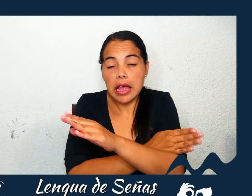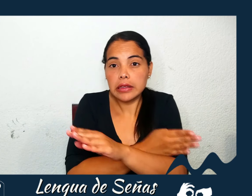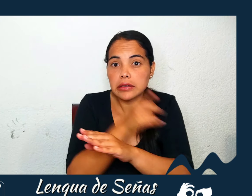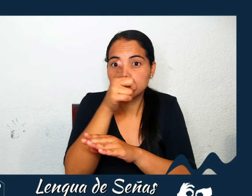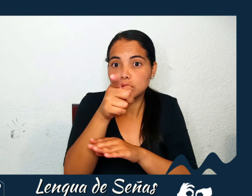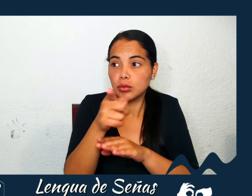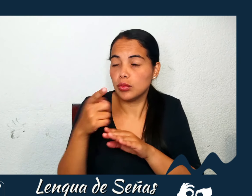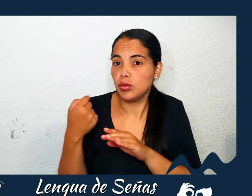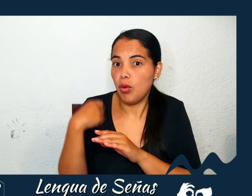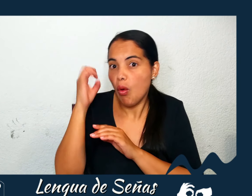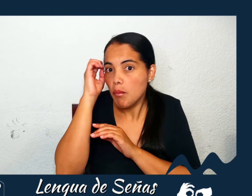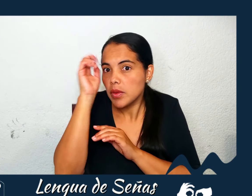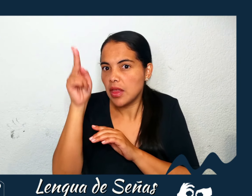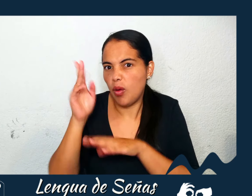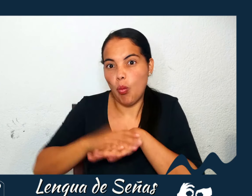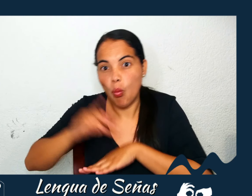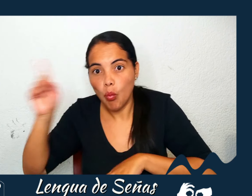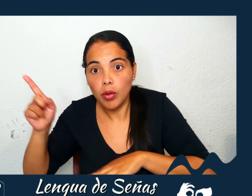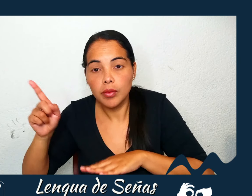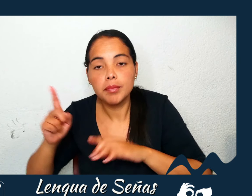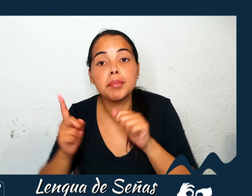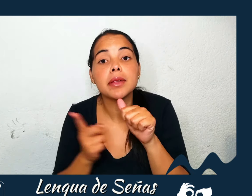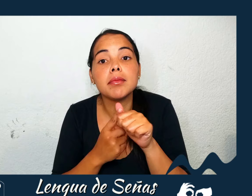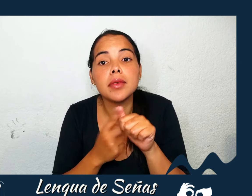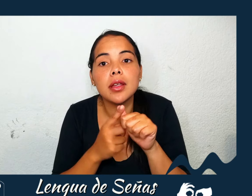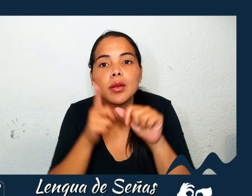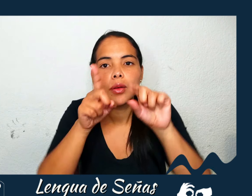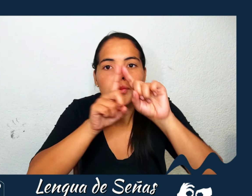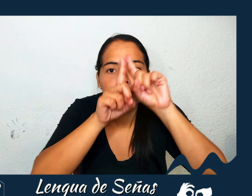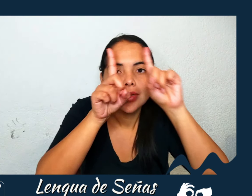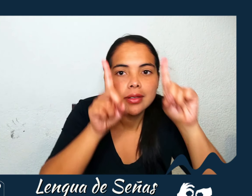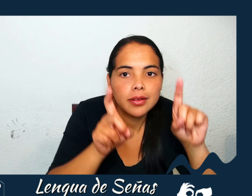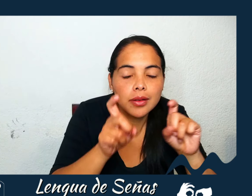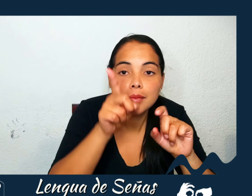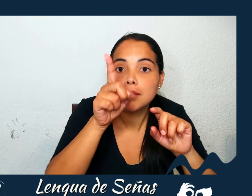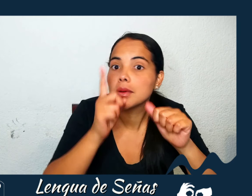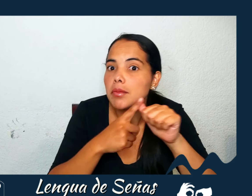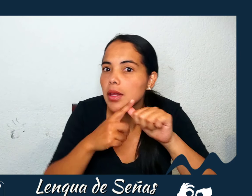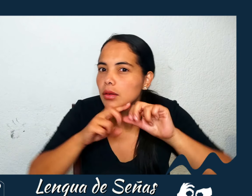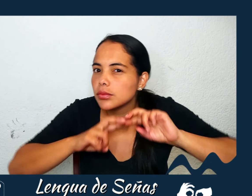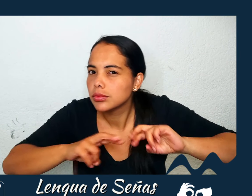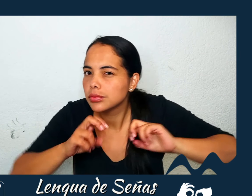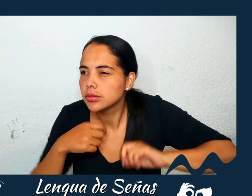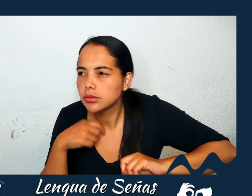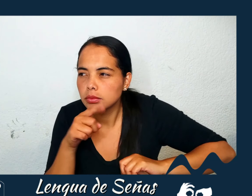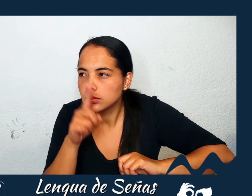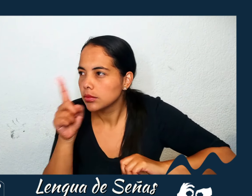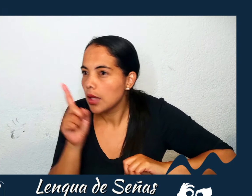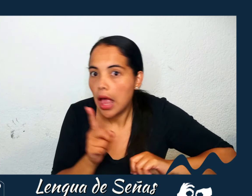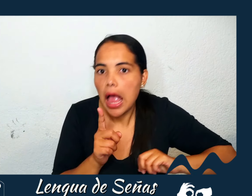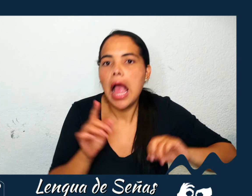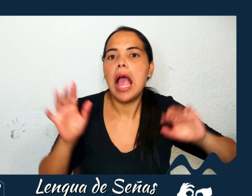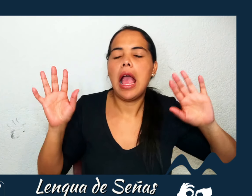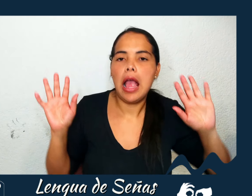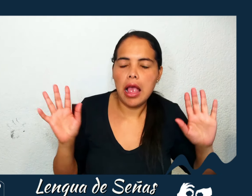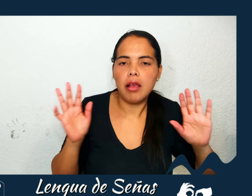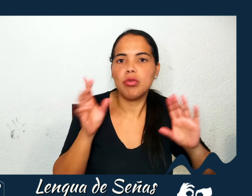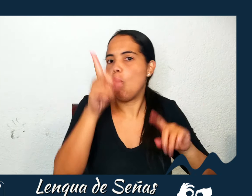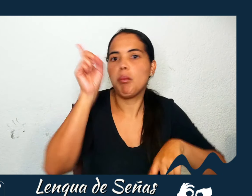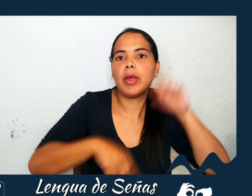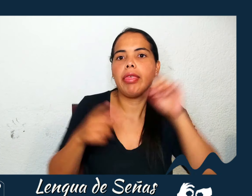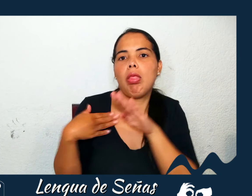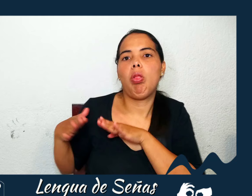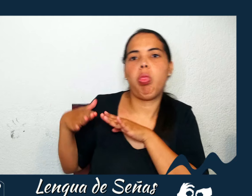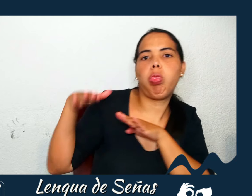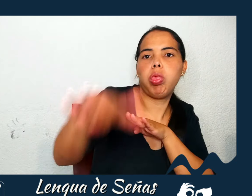de emitir un juicio, antes de juzgar o antes de actuar ya considerando ciertos principios,